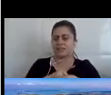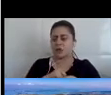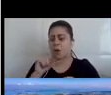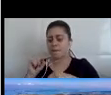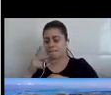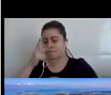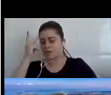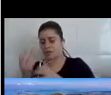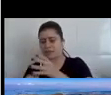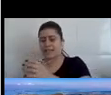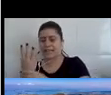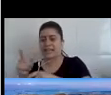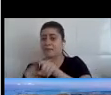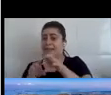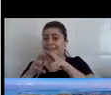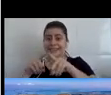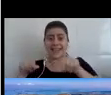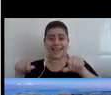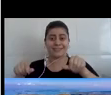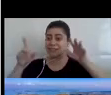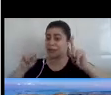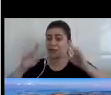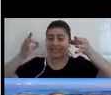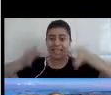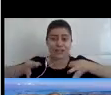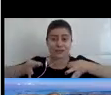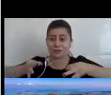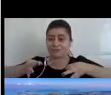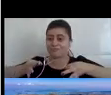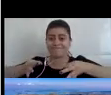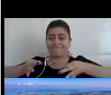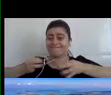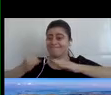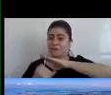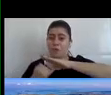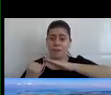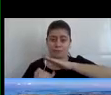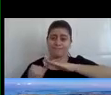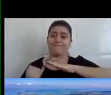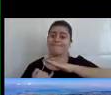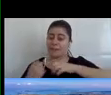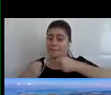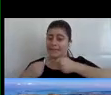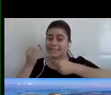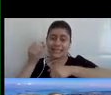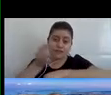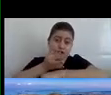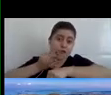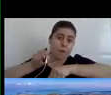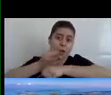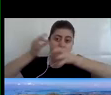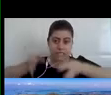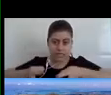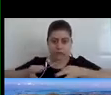própria terra, ou seja, quem é o dono da terra. Então a gente tem esse problema no Distrito Federal. E aí, o que a gente fez? A gente foi